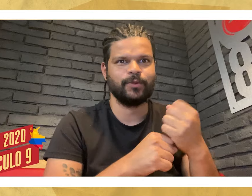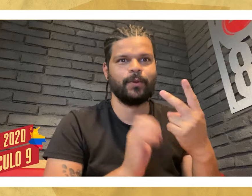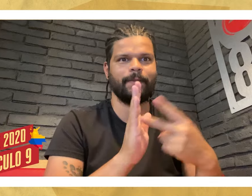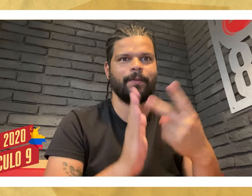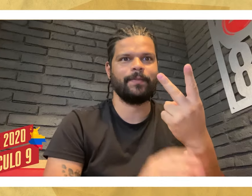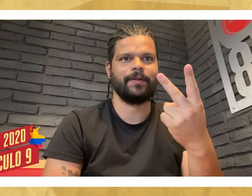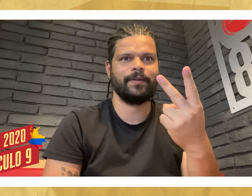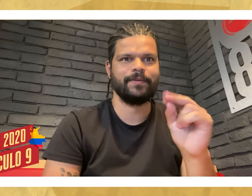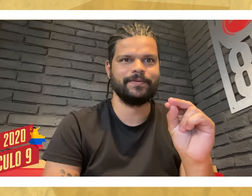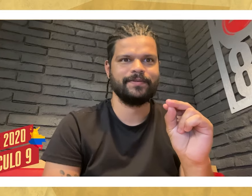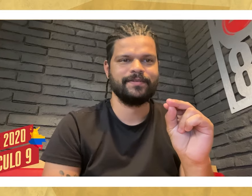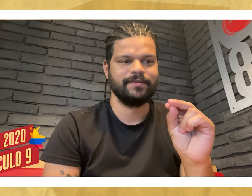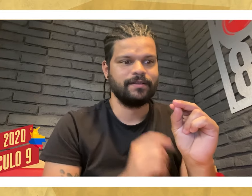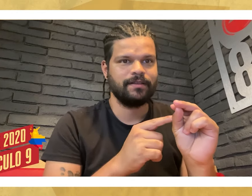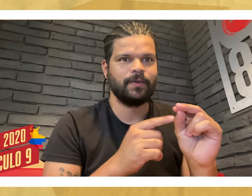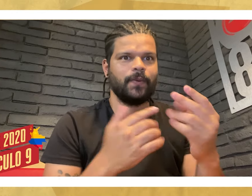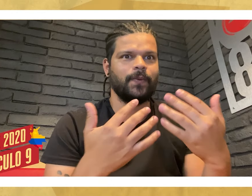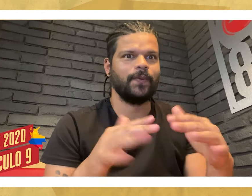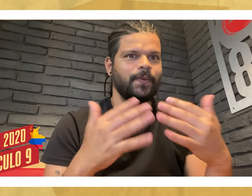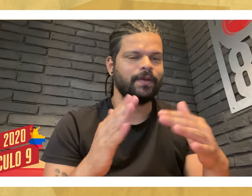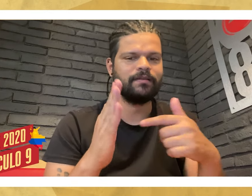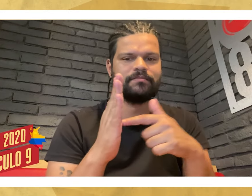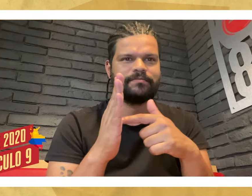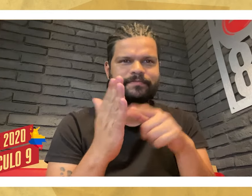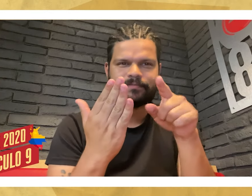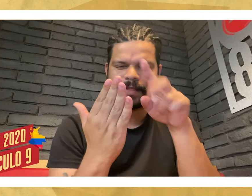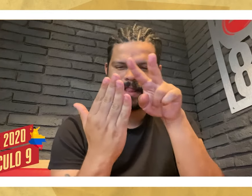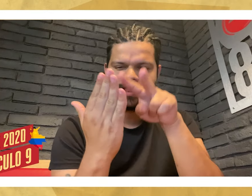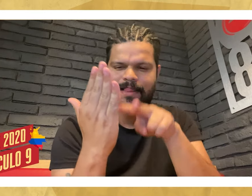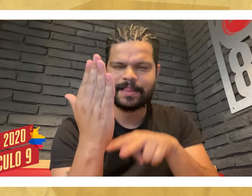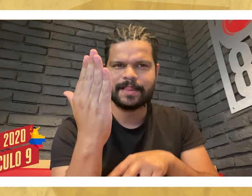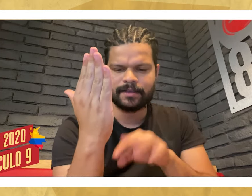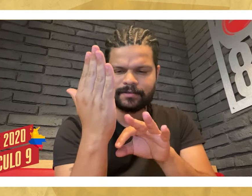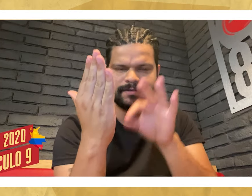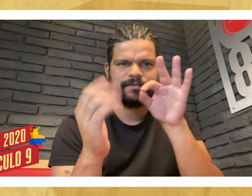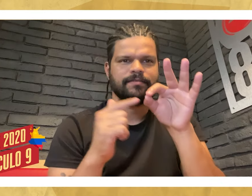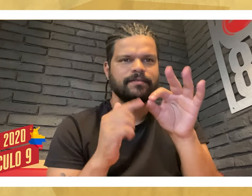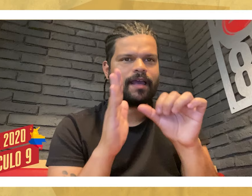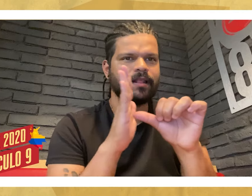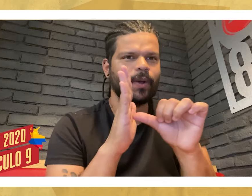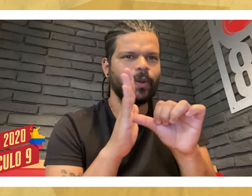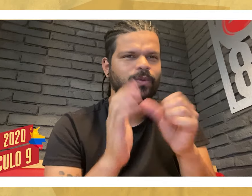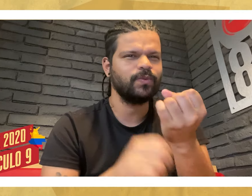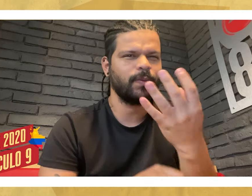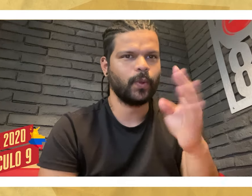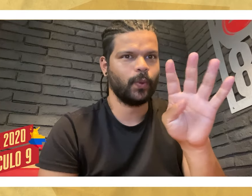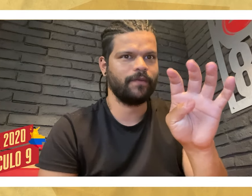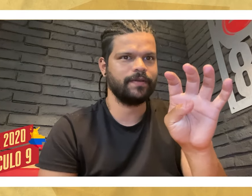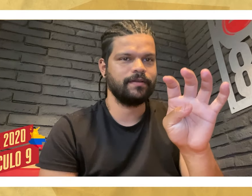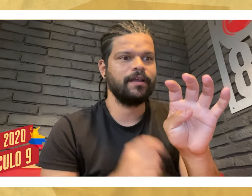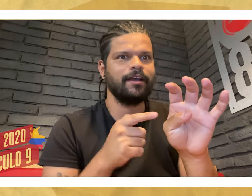años en el año 2020 allí en el artículo